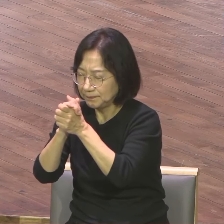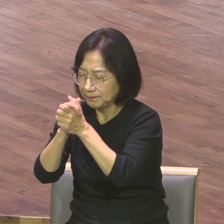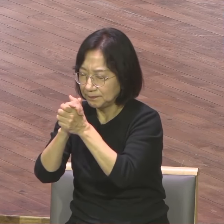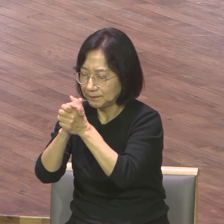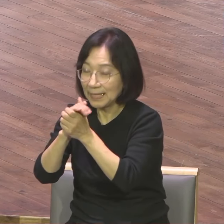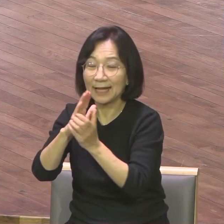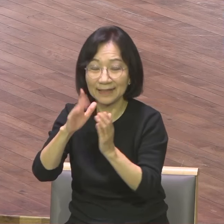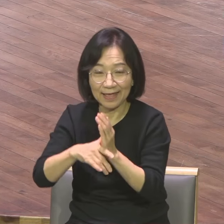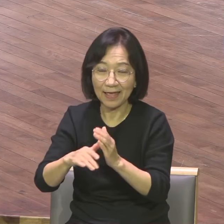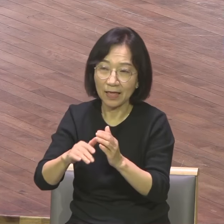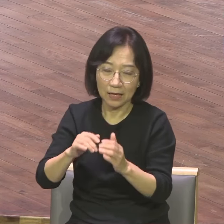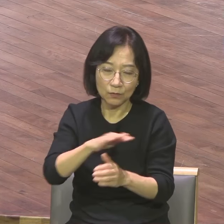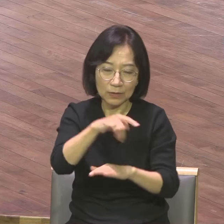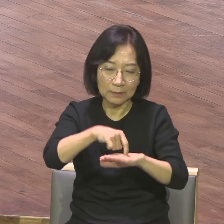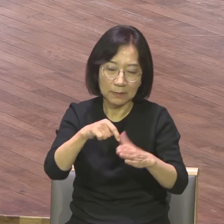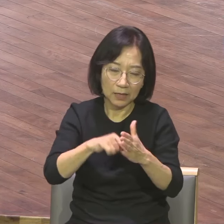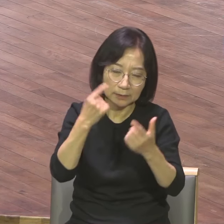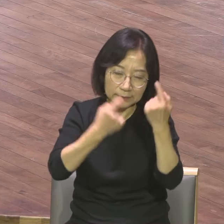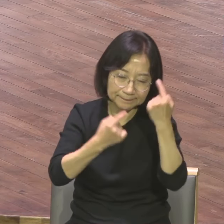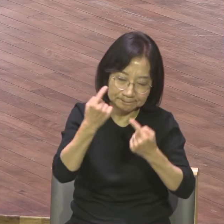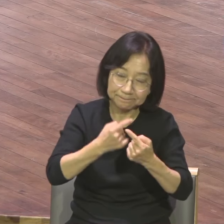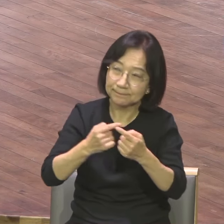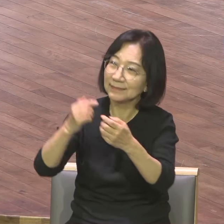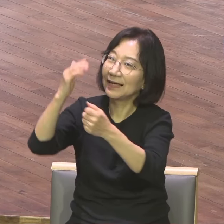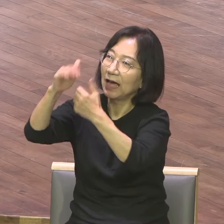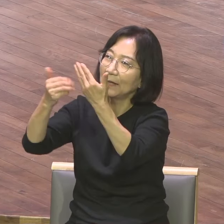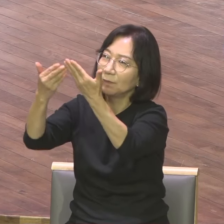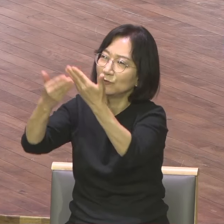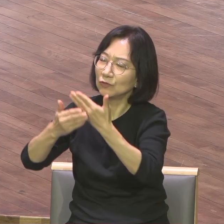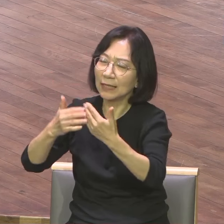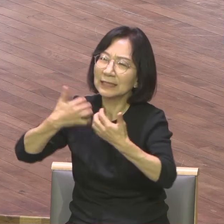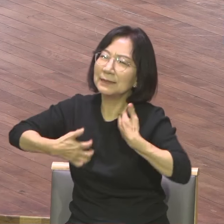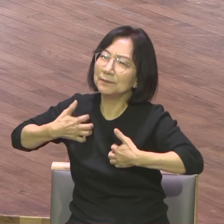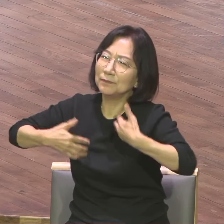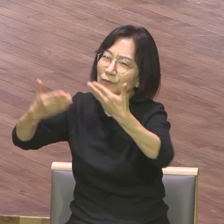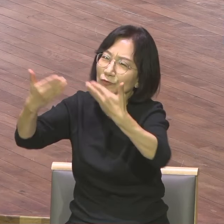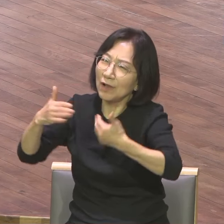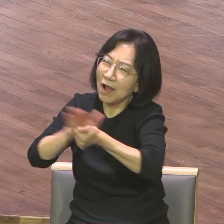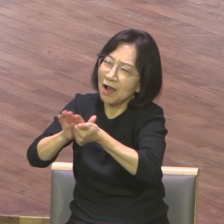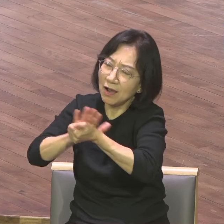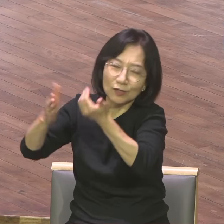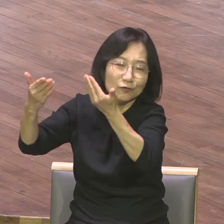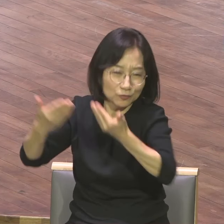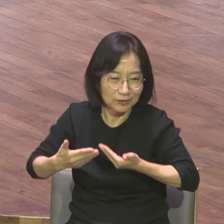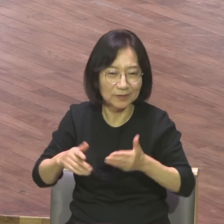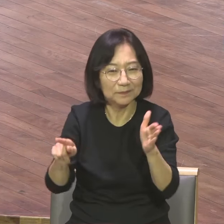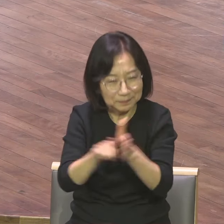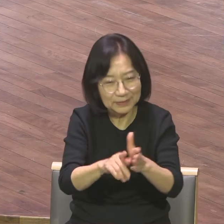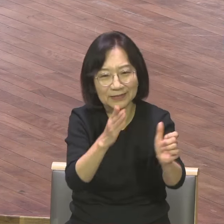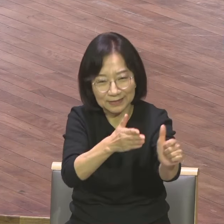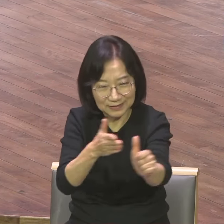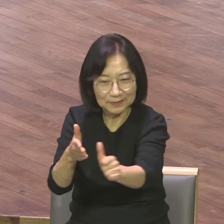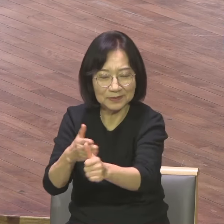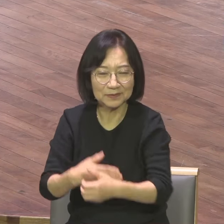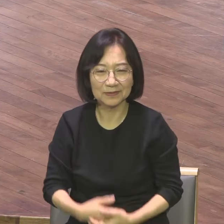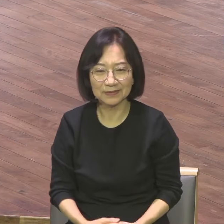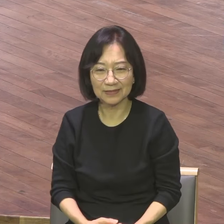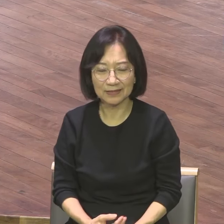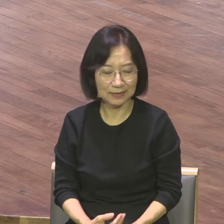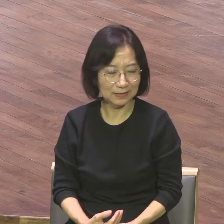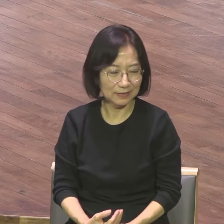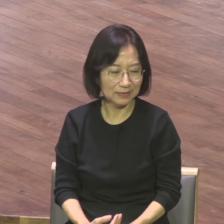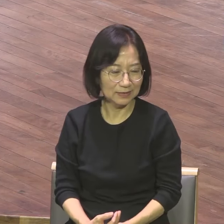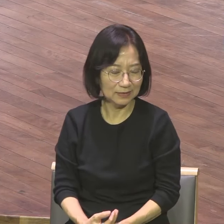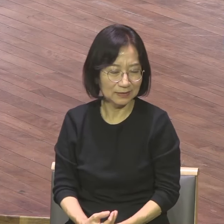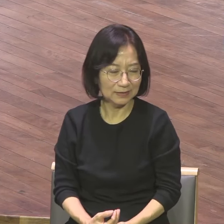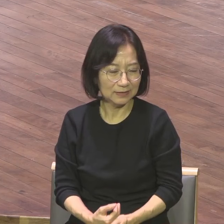속에 기쁨을 주시고 평안을 주시고 위로하신다는 사실을 분명히 믿으시기 바랍니다. 사실